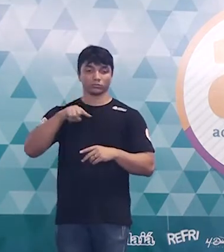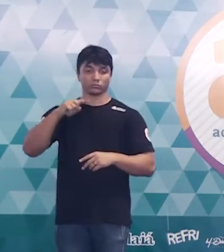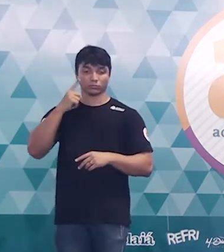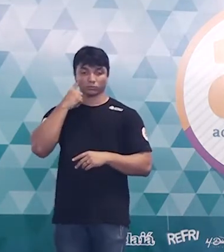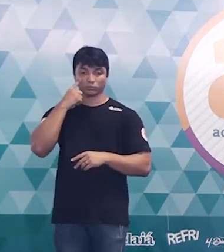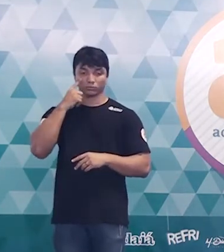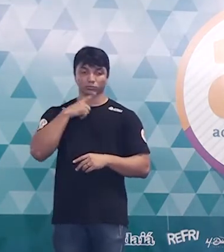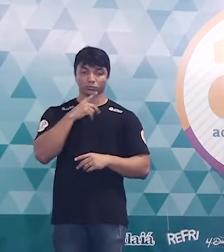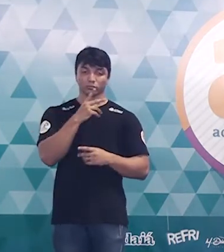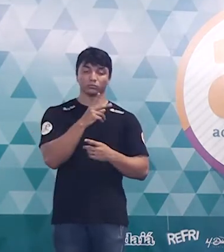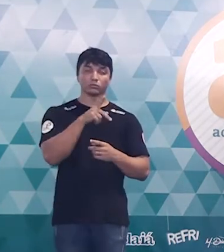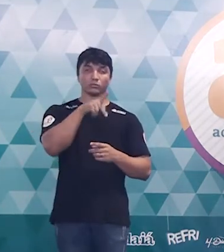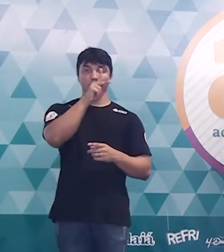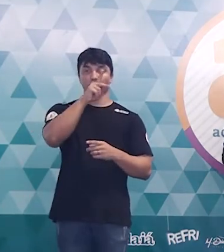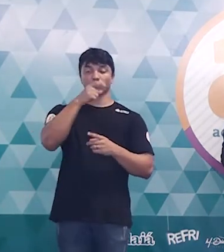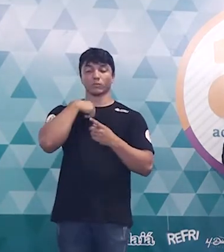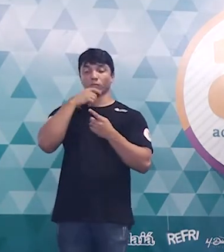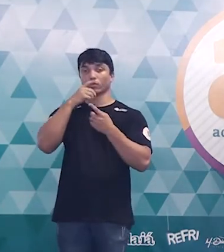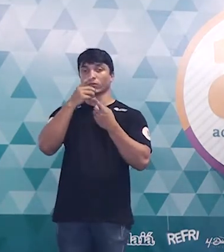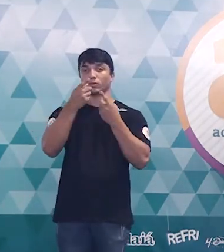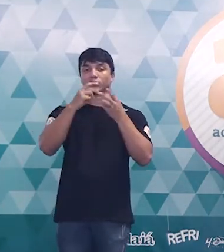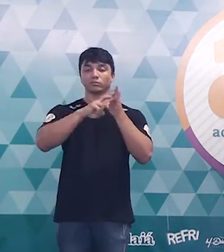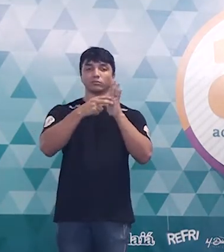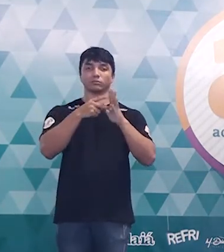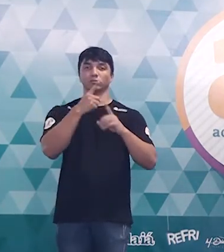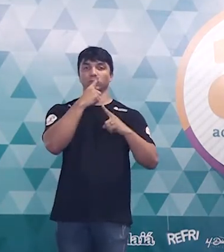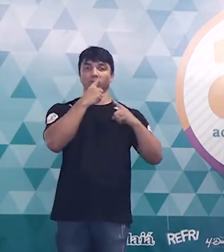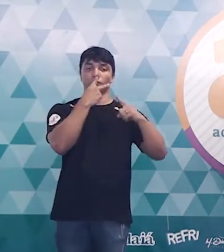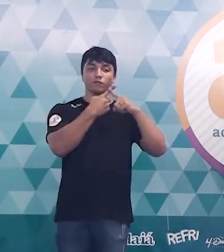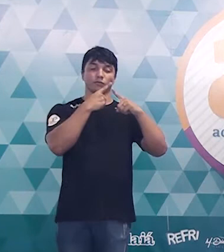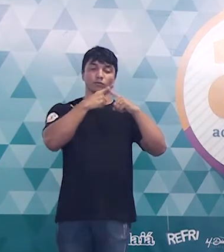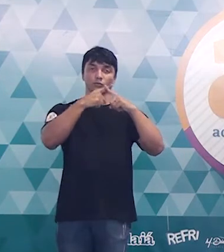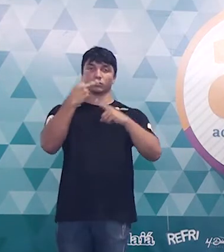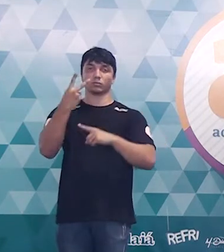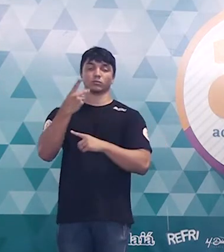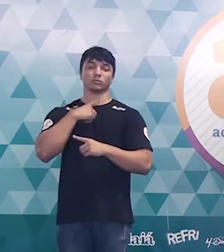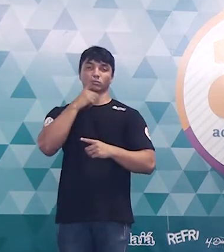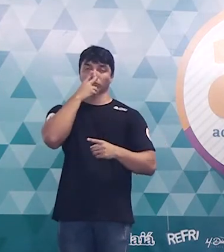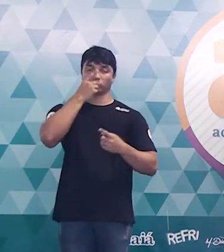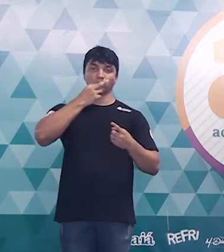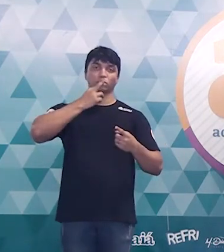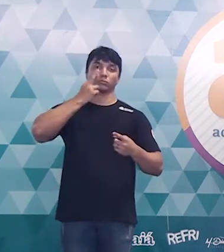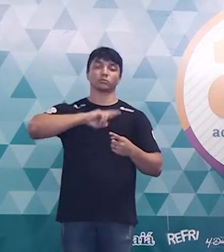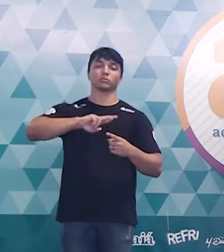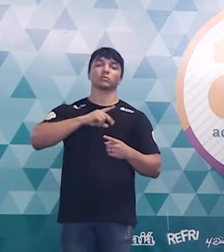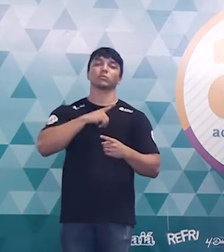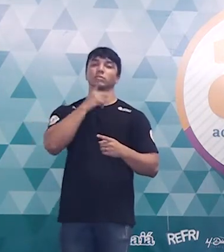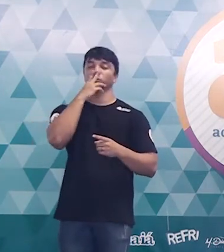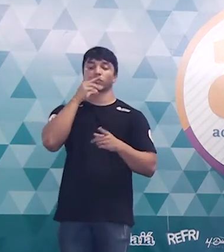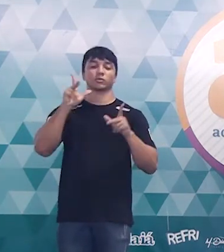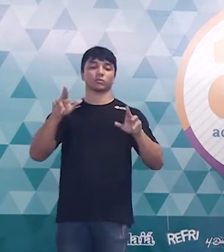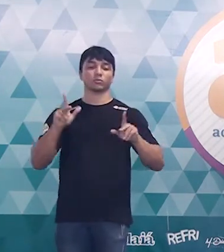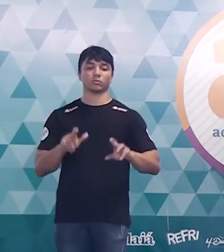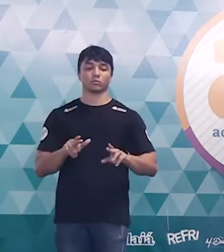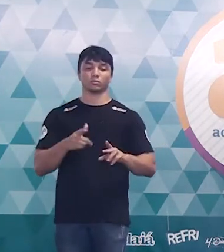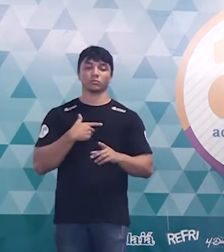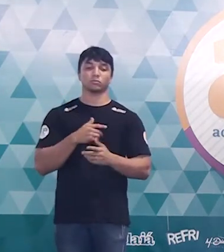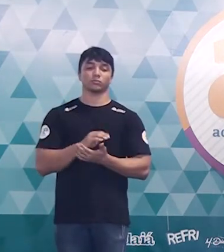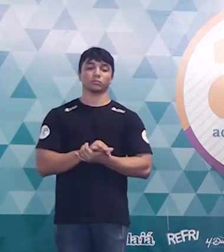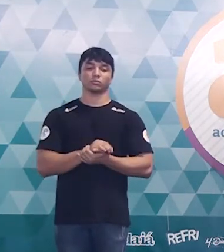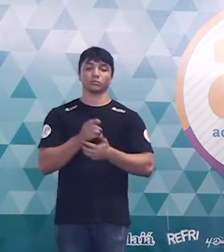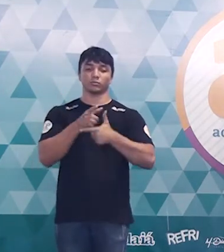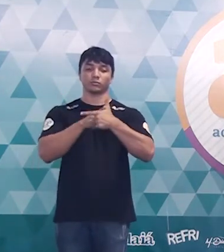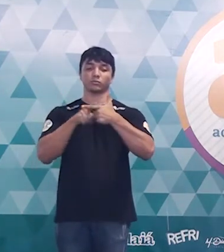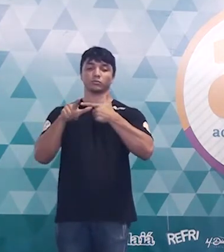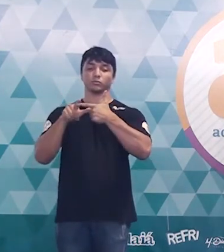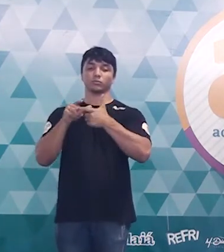um valor em cima e embaixo na mesma fração, vamos obter uma fração equivalente, tá ok? É o que tem